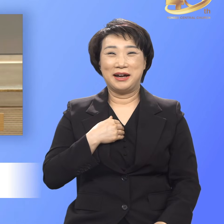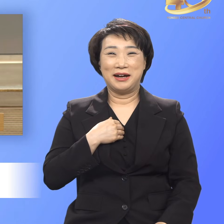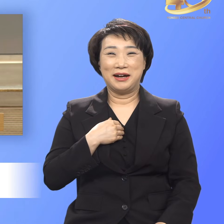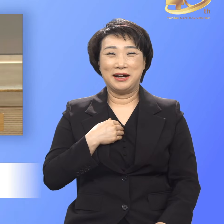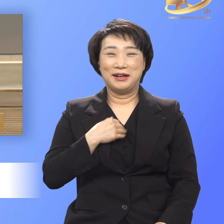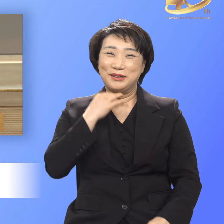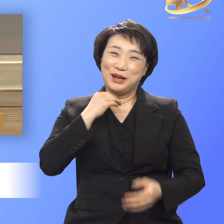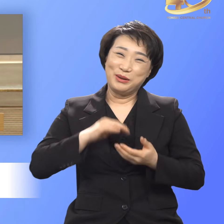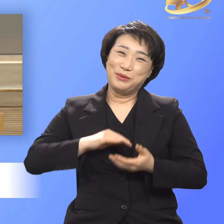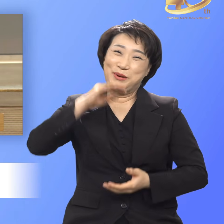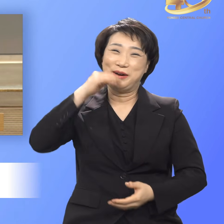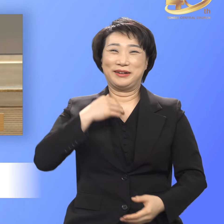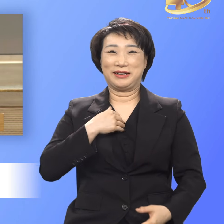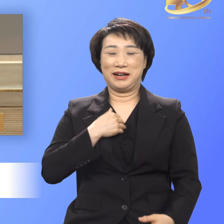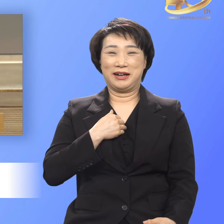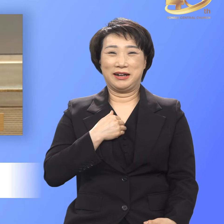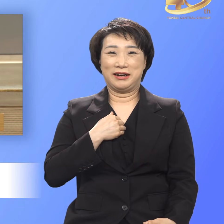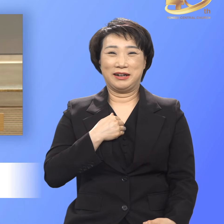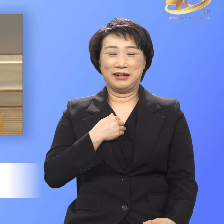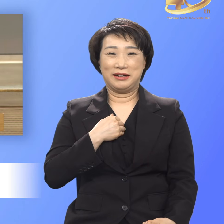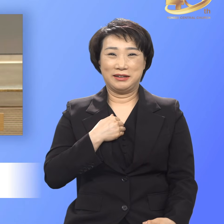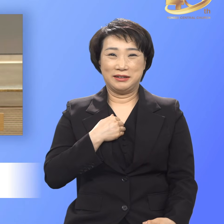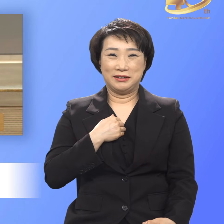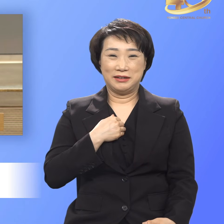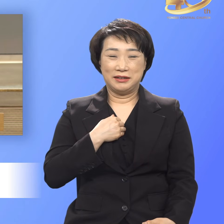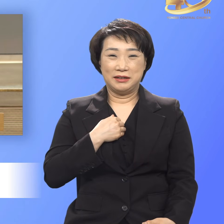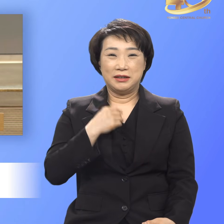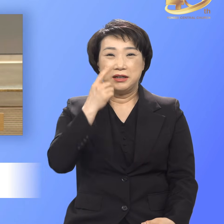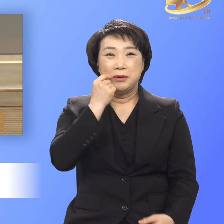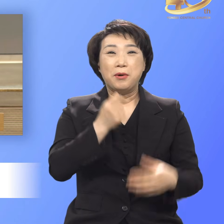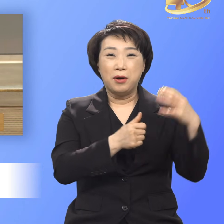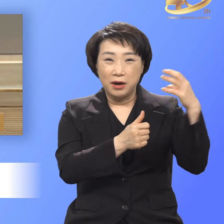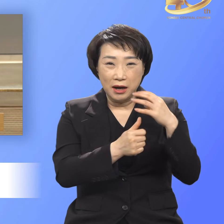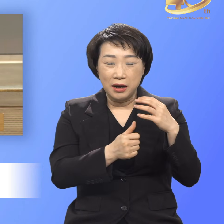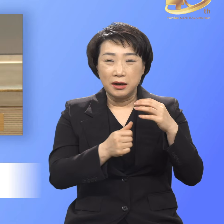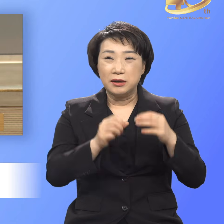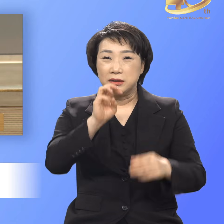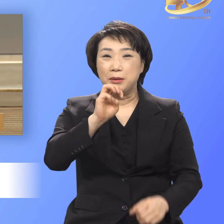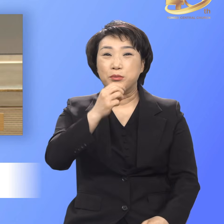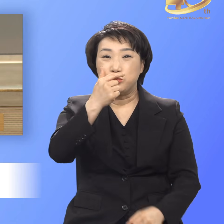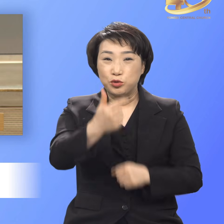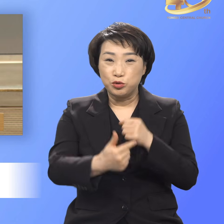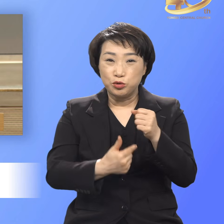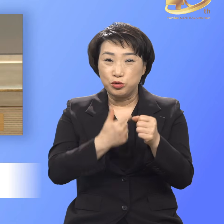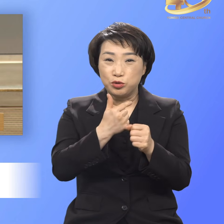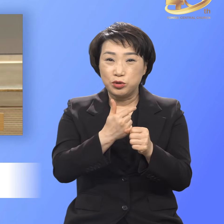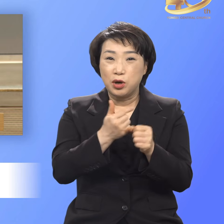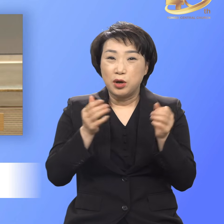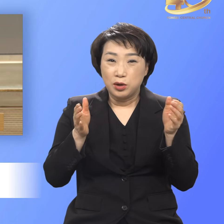나이가 엄청나게 많아요. 외정압박 36년